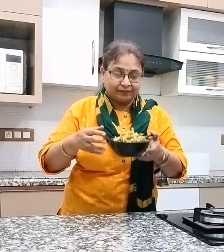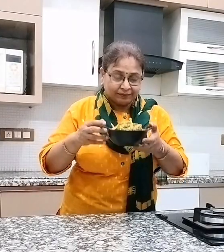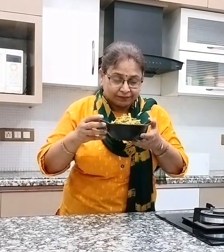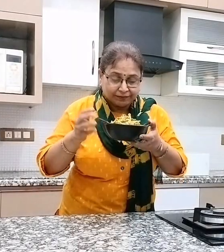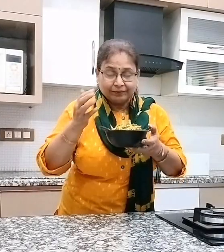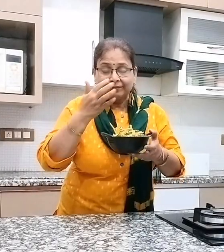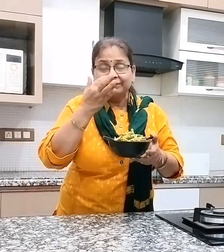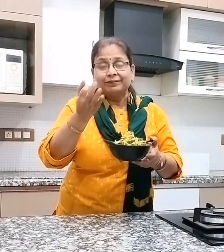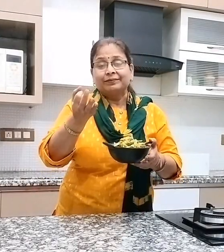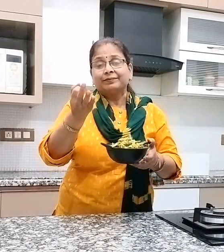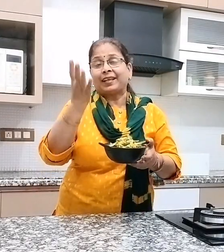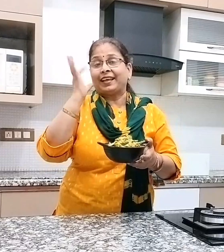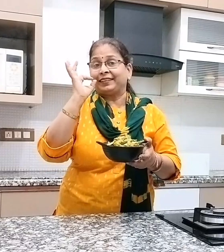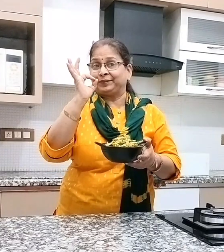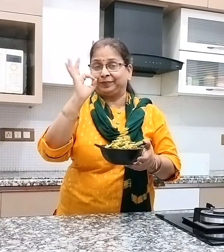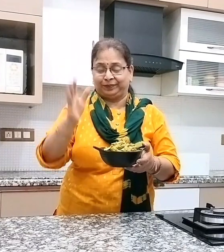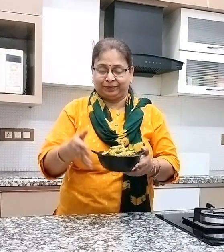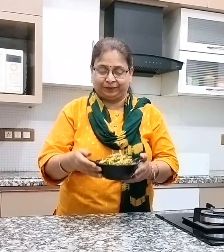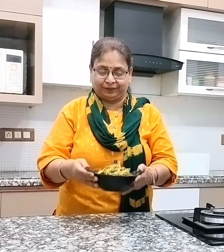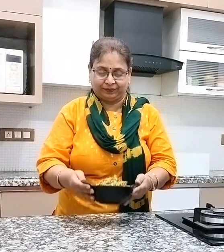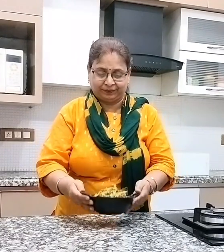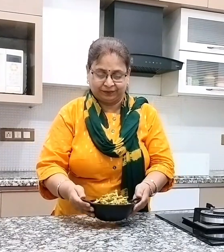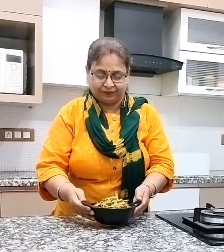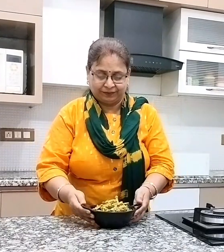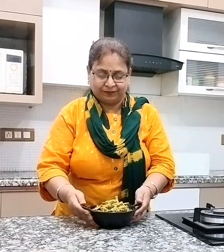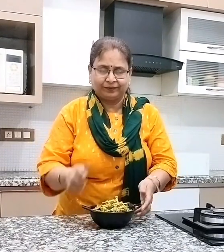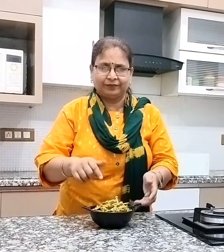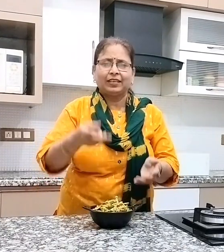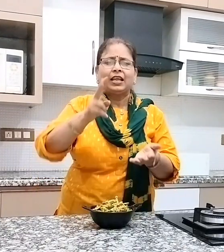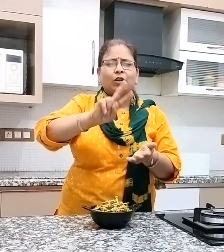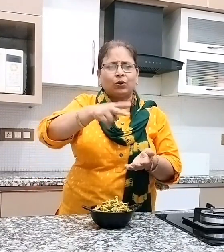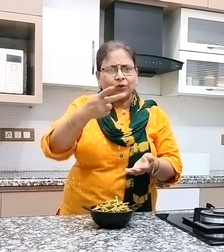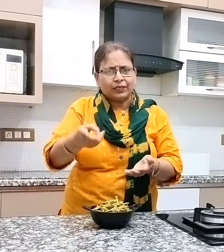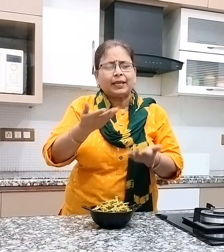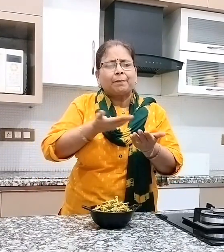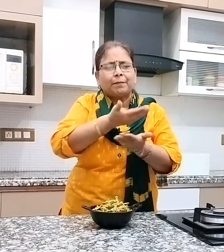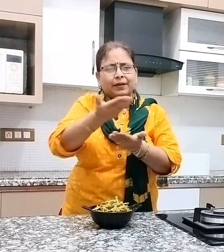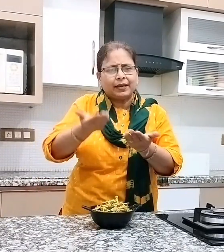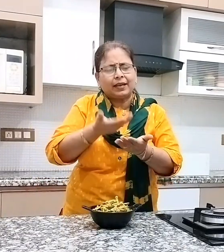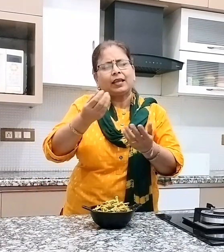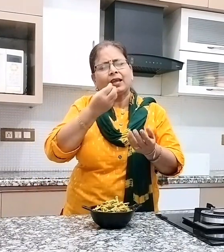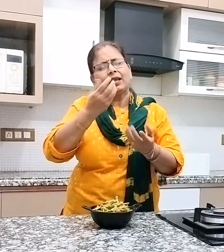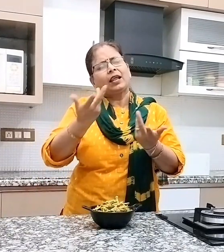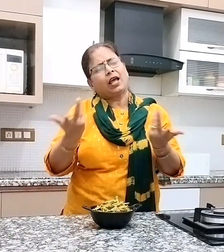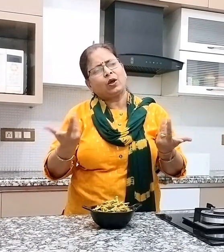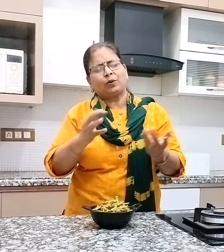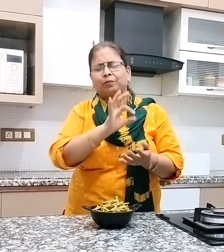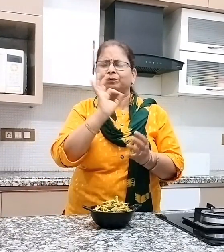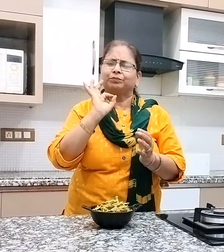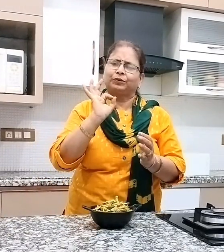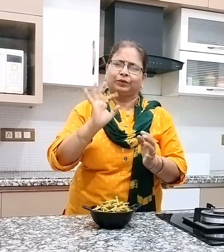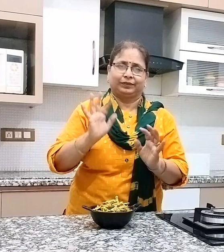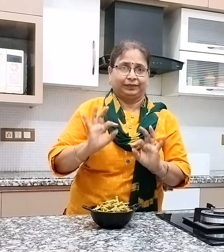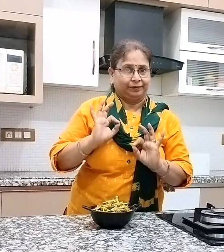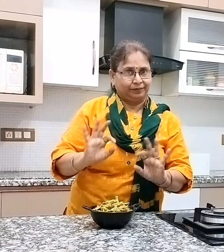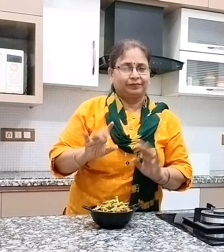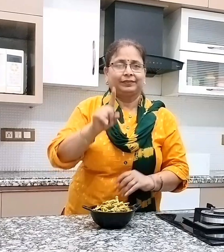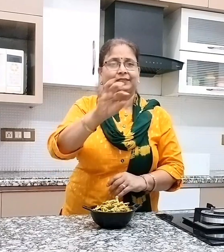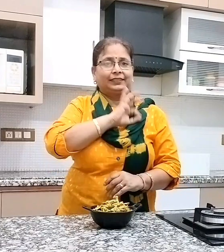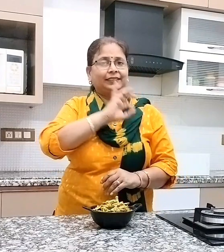जिन्डी बनकर तयार हैं आप इसे रोटी, नान या पणाठे के साथ इंजॉय कर सकते हैं अगर आपको ये रेस्टरी